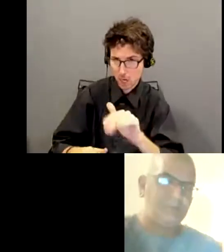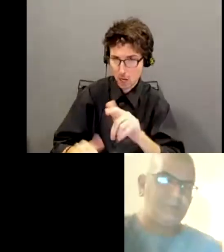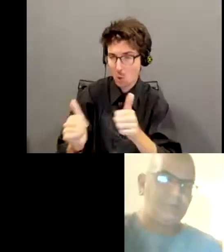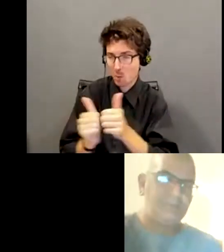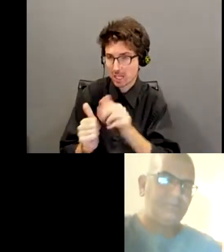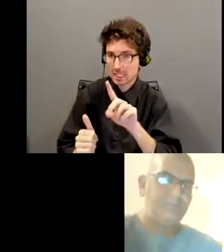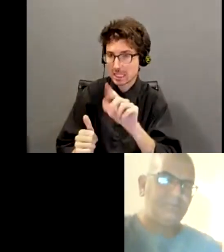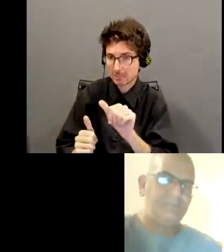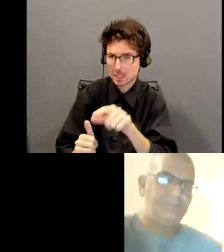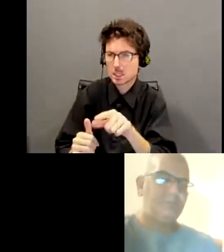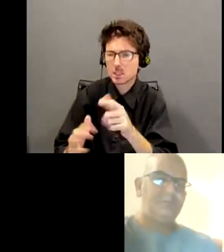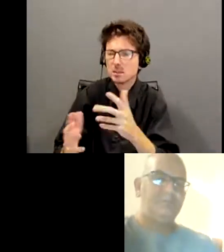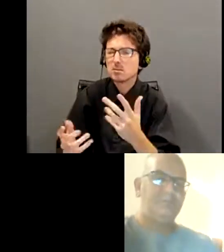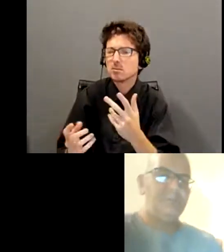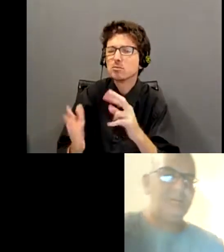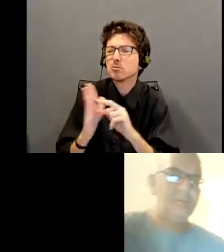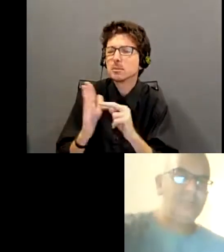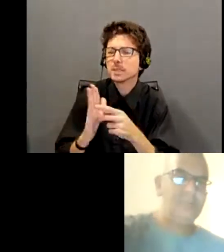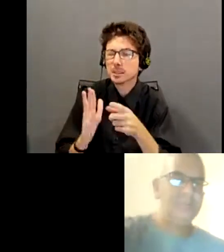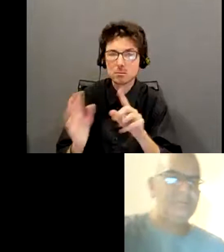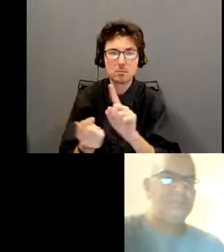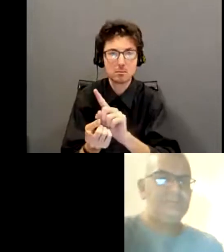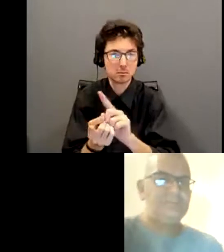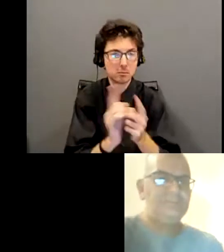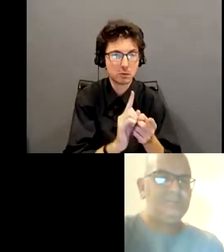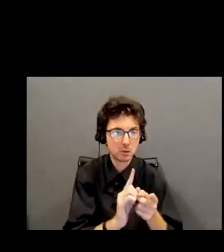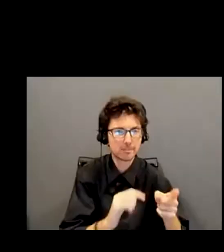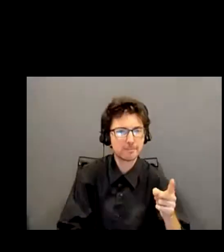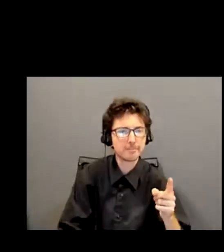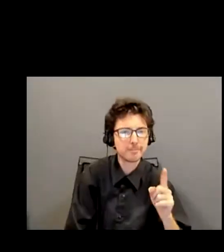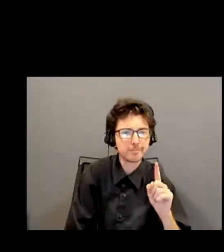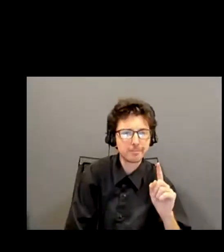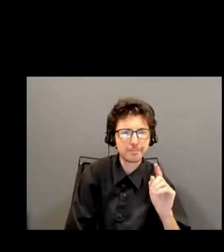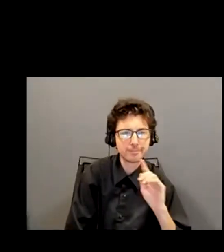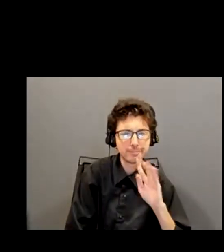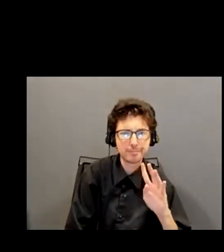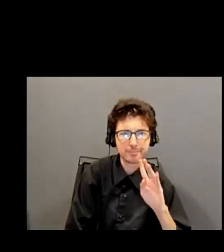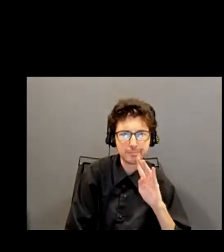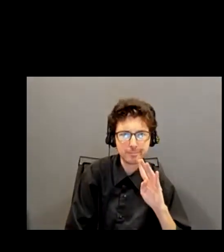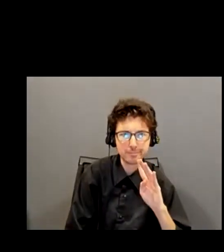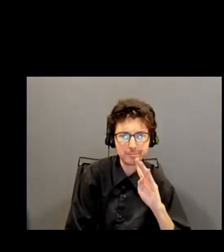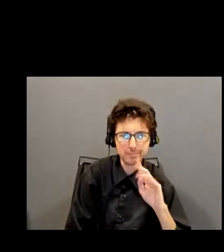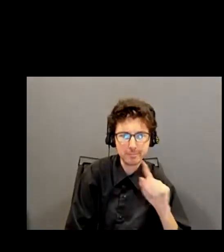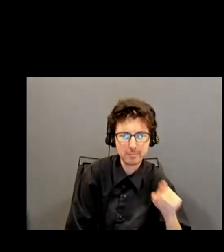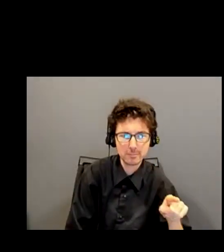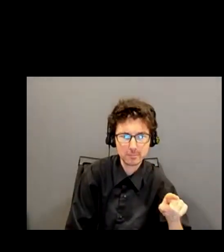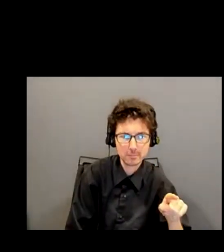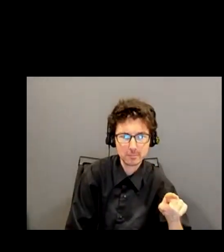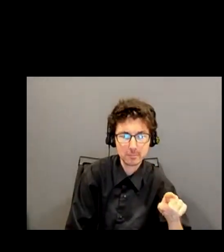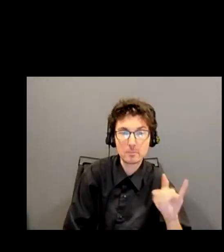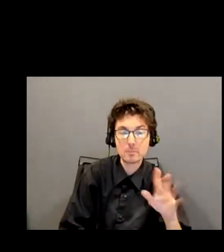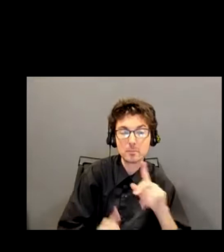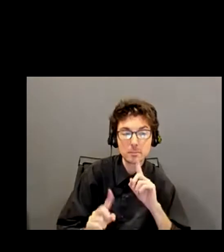Ajal, سؤال شو معنى انك تكوني بنت مع اعاقه؟ انا لا اشعر